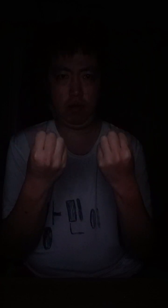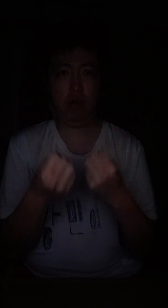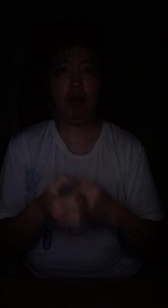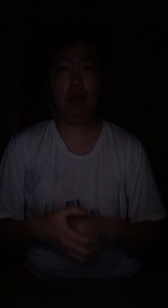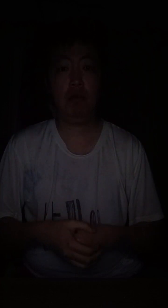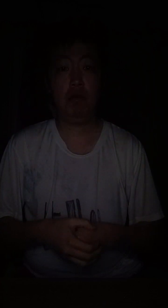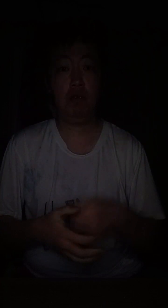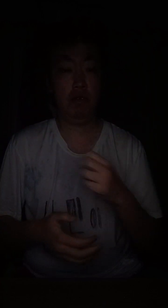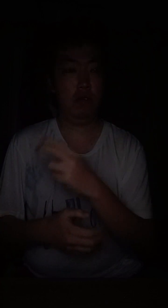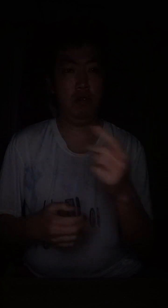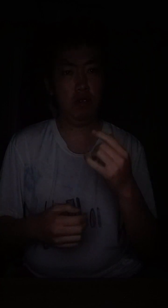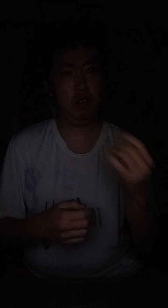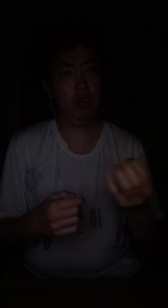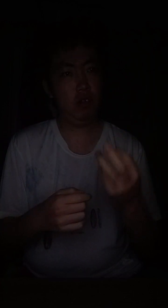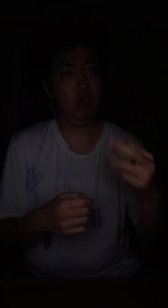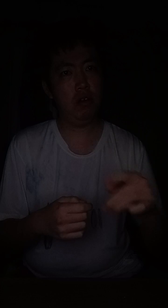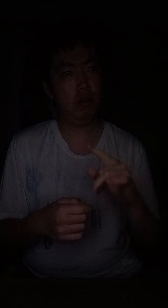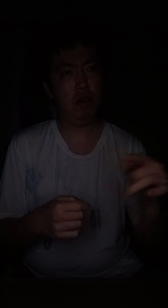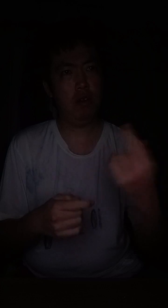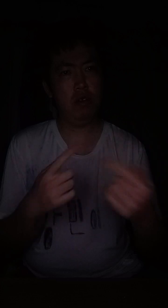품질 보증서를 요구하자 얼버무립니다.